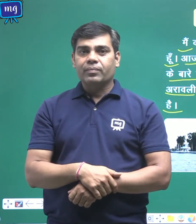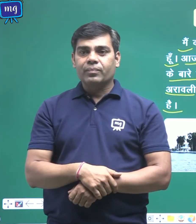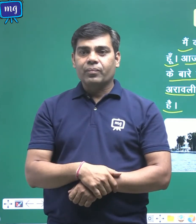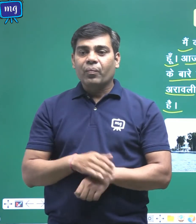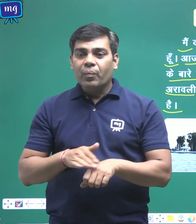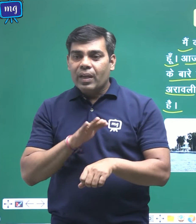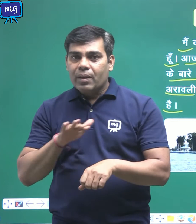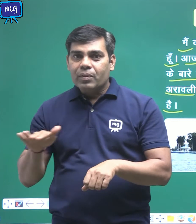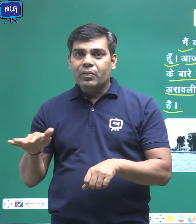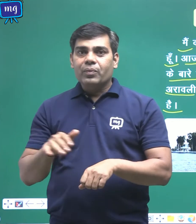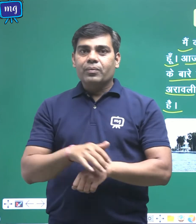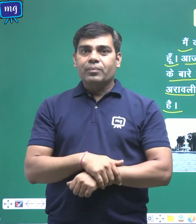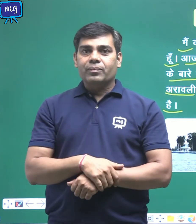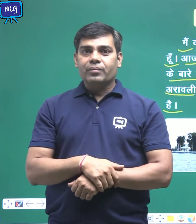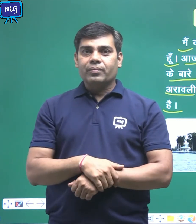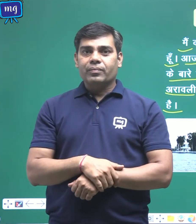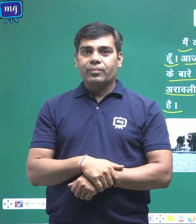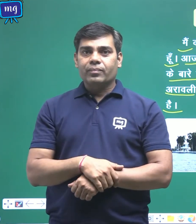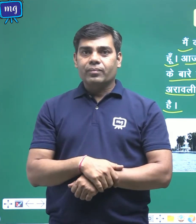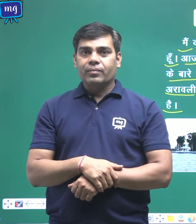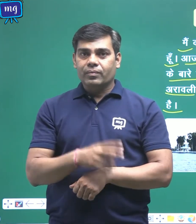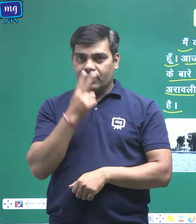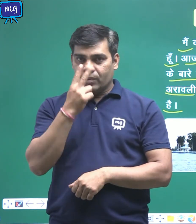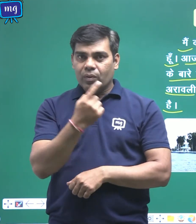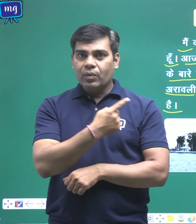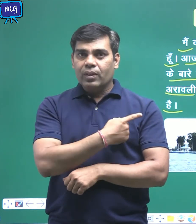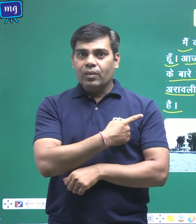प्यारे बच्चों, इन चित्रों को देखो।